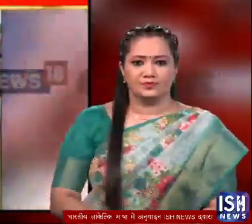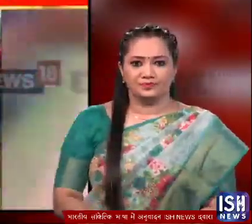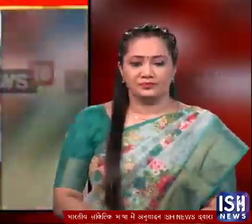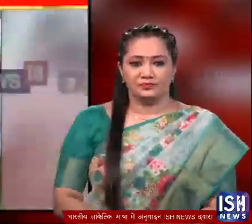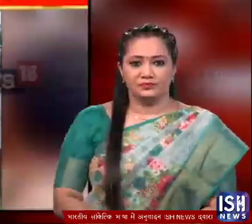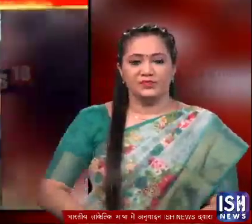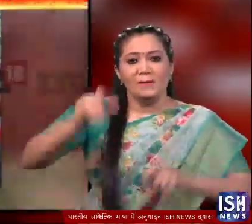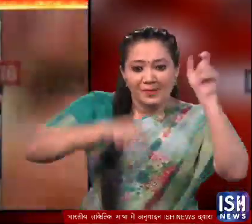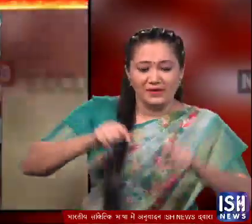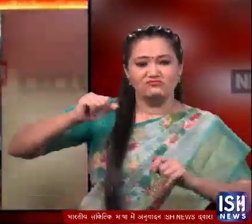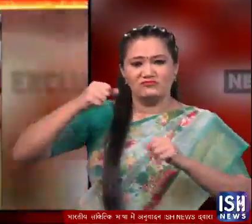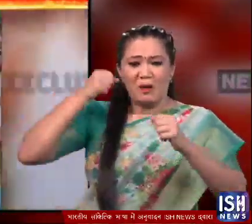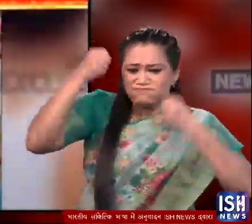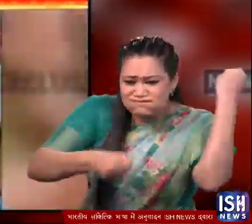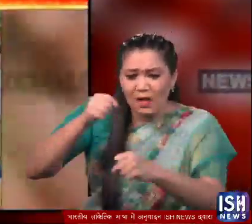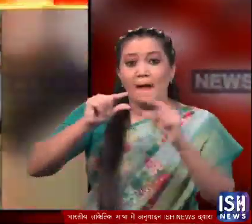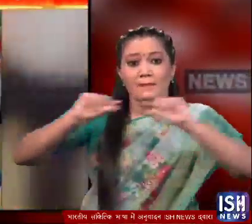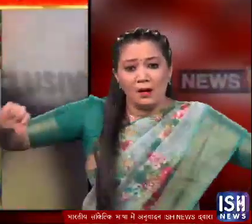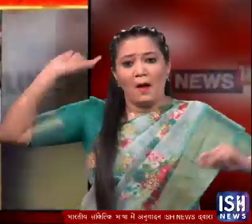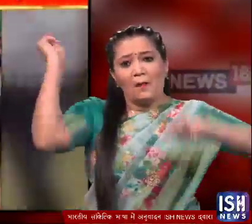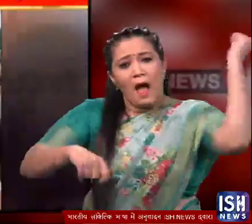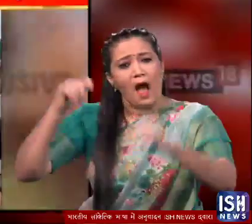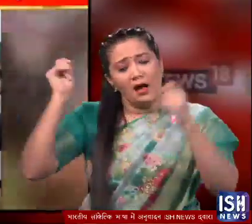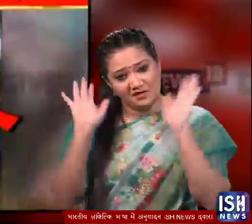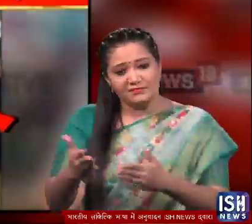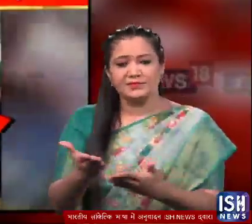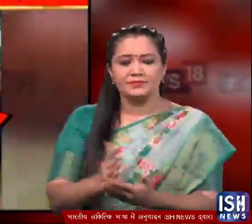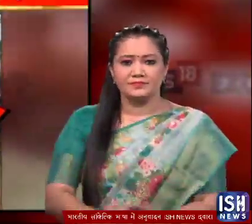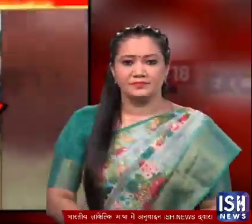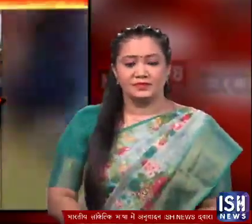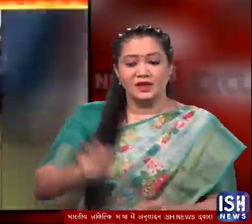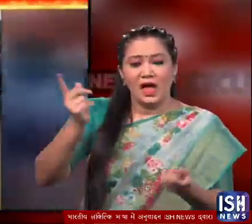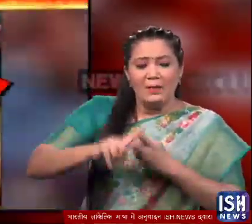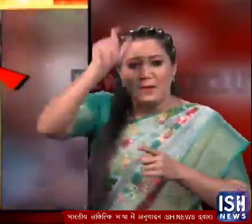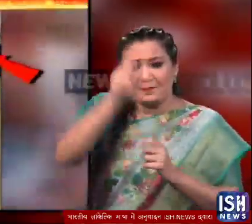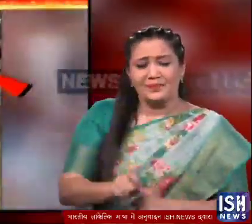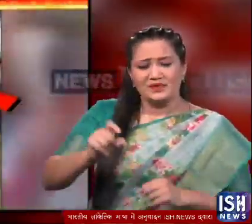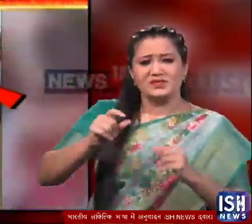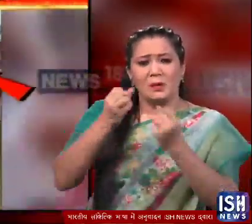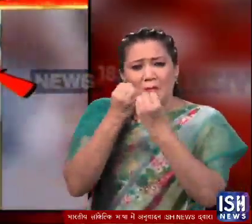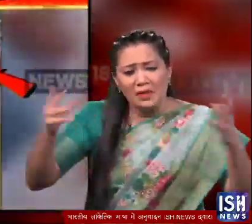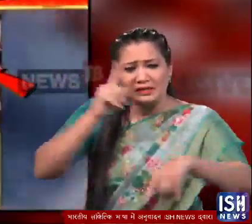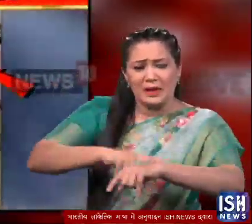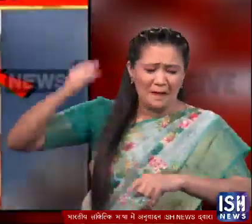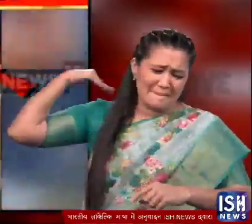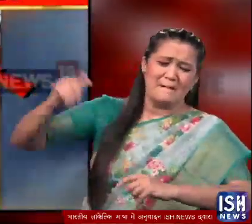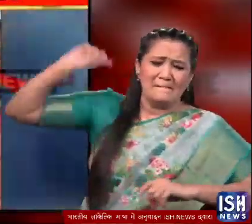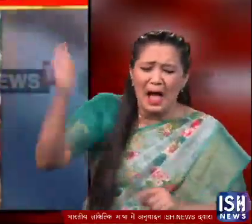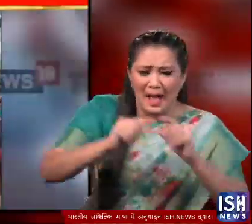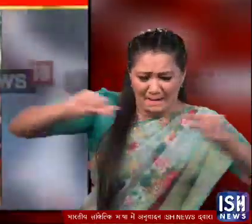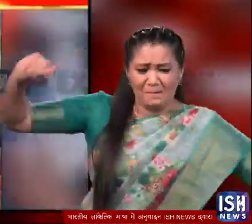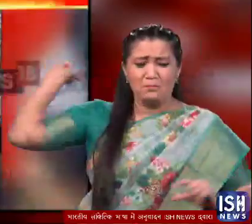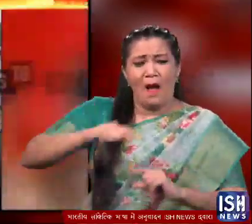लोगों ने लात घूंसे तो चलाए ही, लाठी से वार करने से भी नहीं चूके। एक आदमी ने पूरी ताकत से कई बार इसकी पीठ पर लाठी